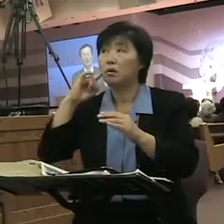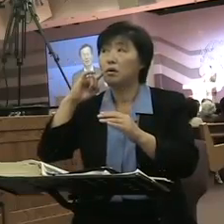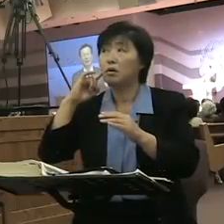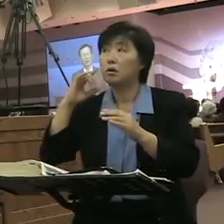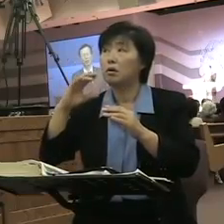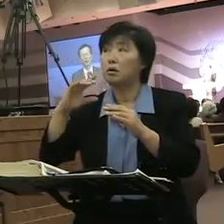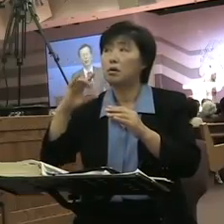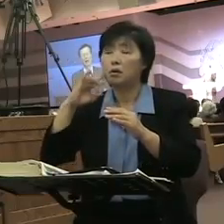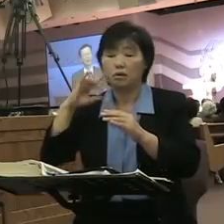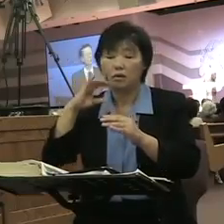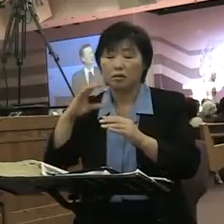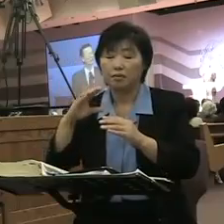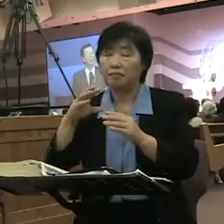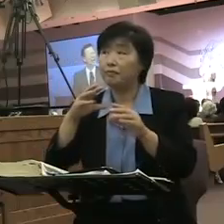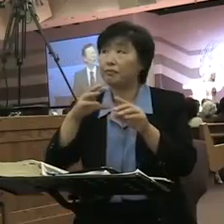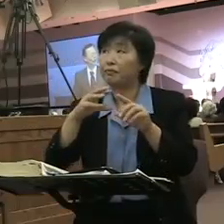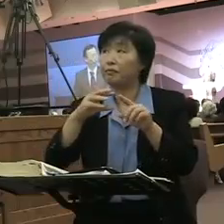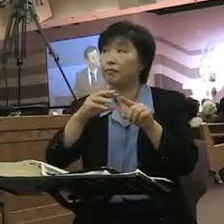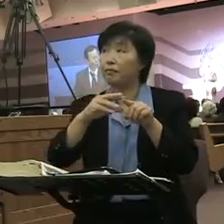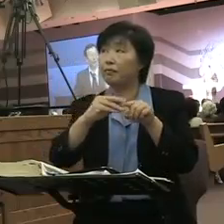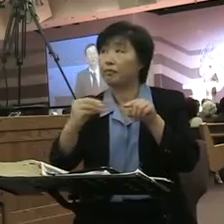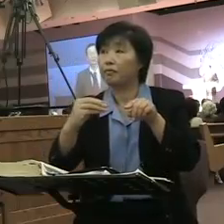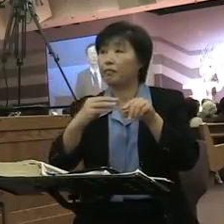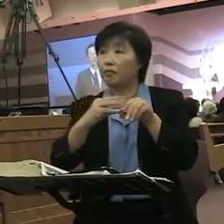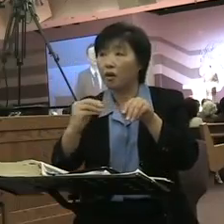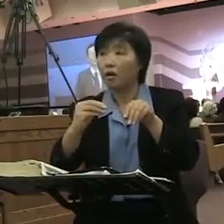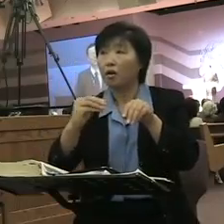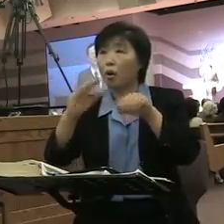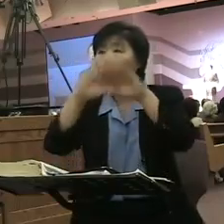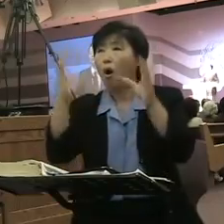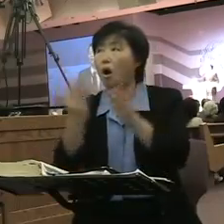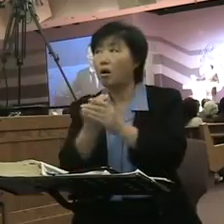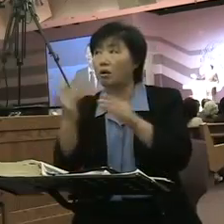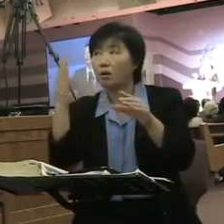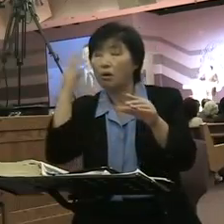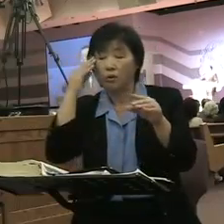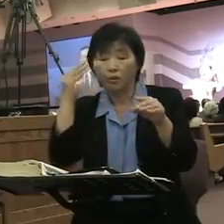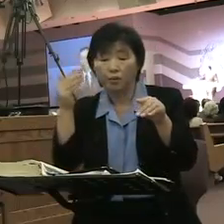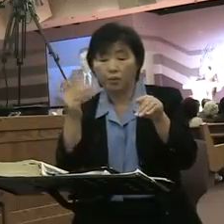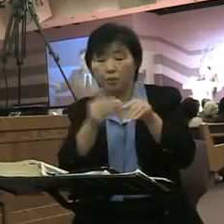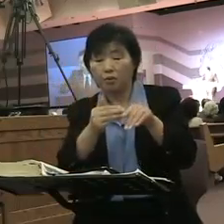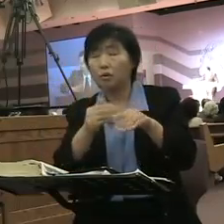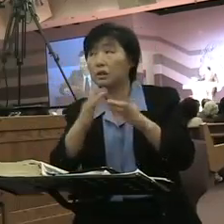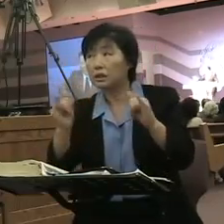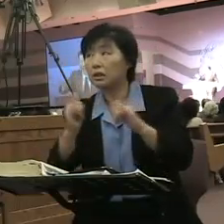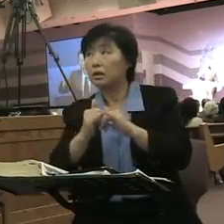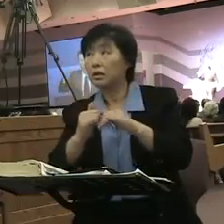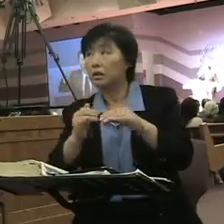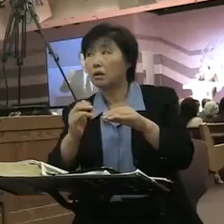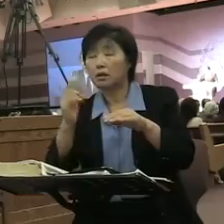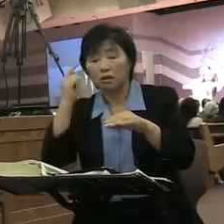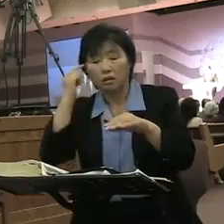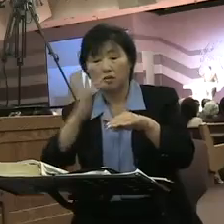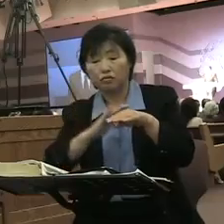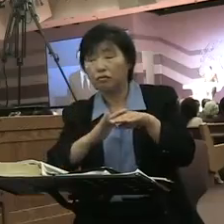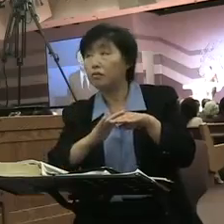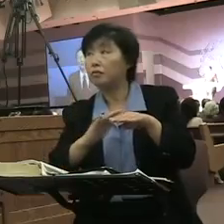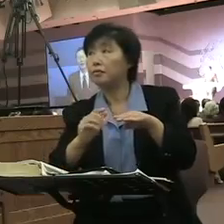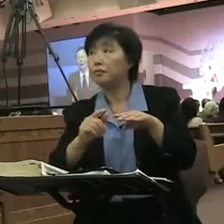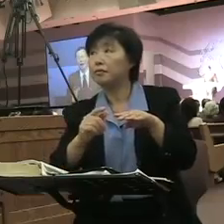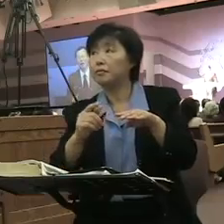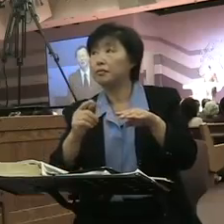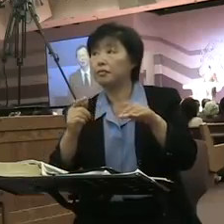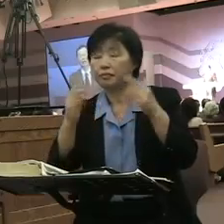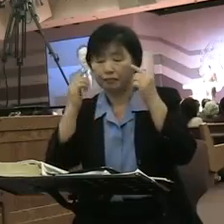빨기 시작하는데 거기에 완전히 도취되어 있습니다. 사람이 옆에서 와서 손을 이렇게 봐도 완전히 도취되어